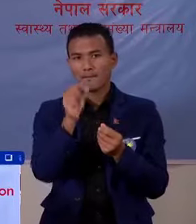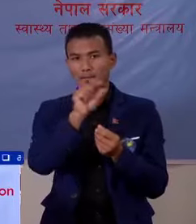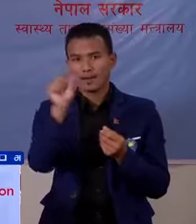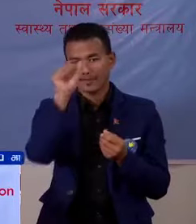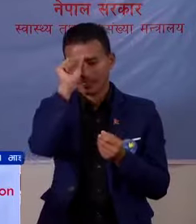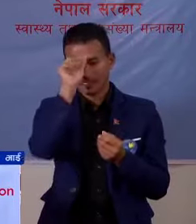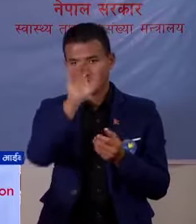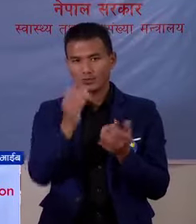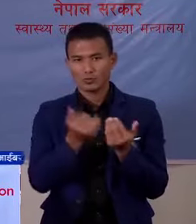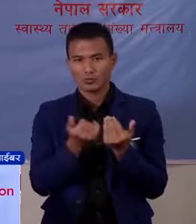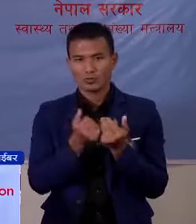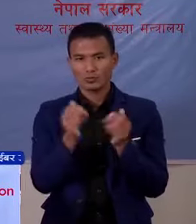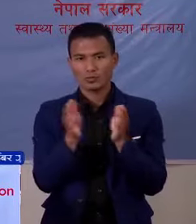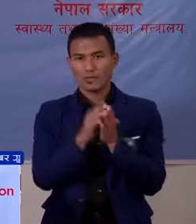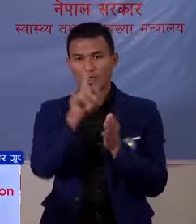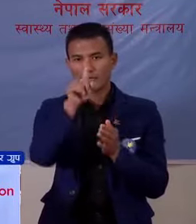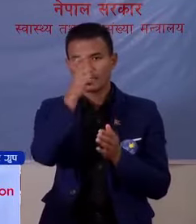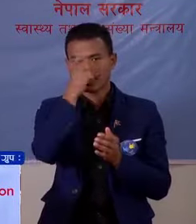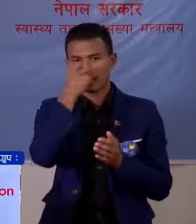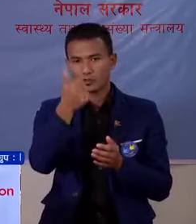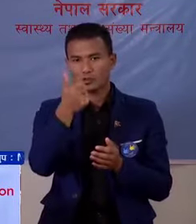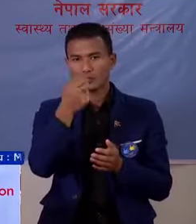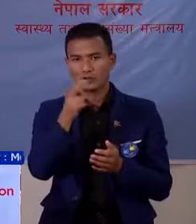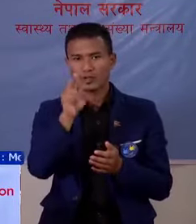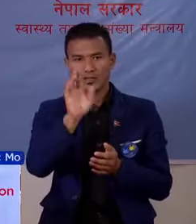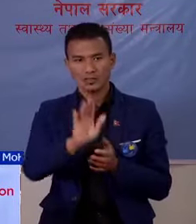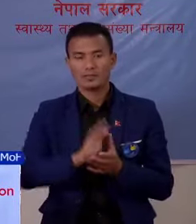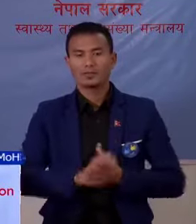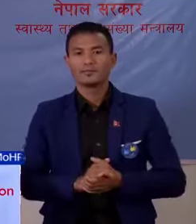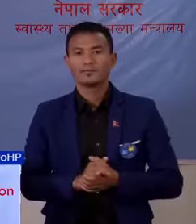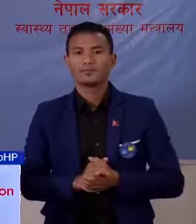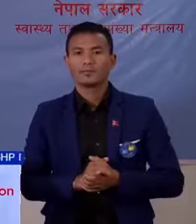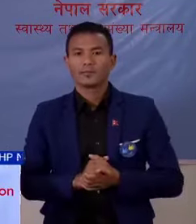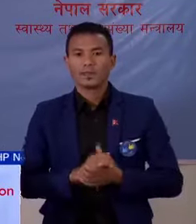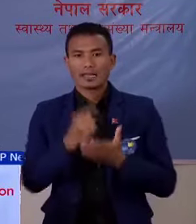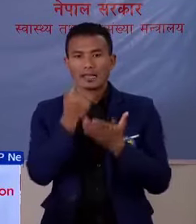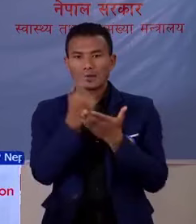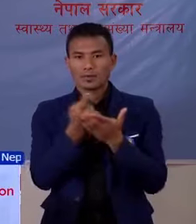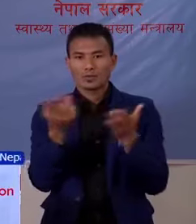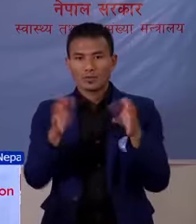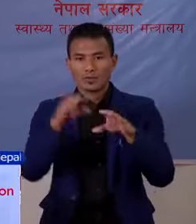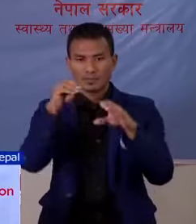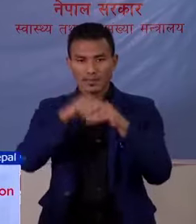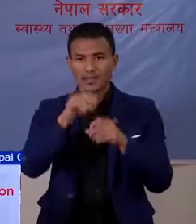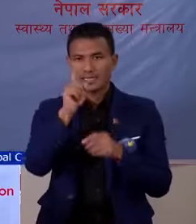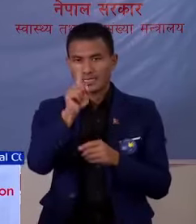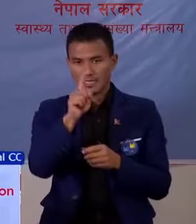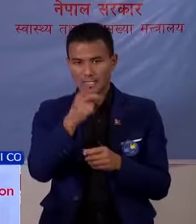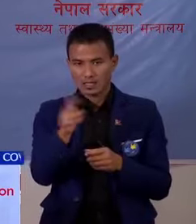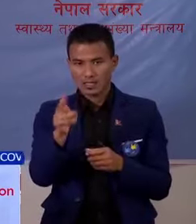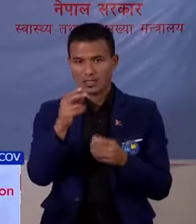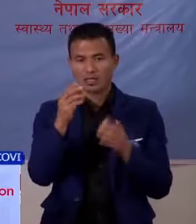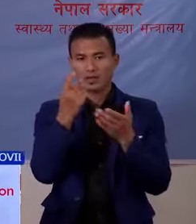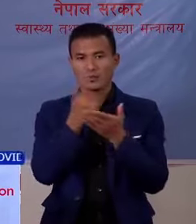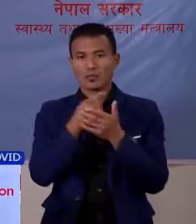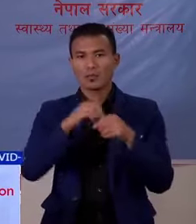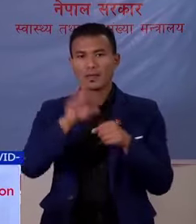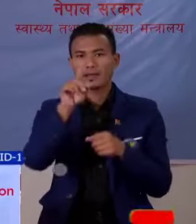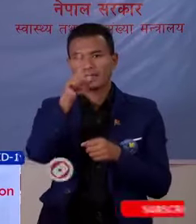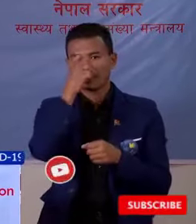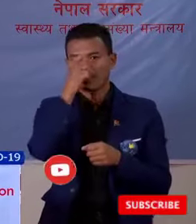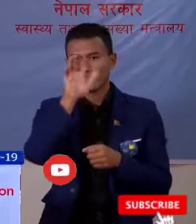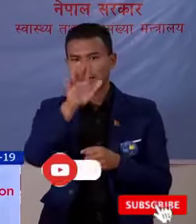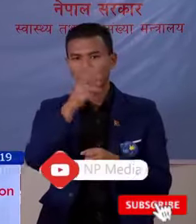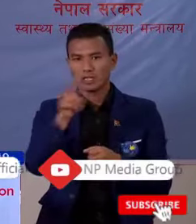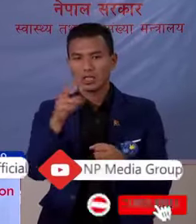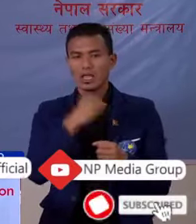बारेमा जानकारी दिन चाहन्छु। कुल 106 छ, त्यसमध्ये काठमाडौँ उपत्यकामा 1 र उपत्यका बाहिर